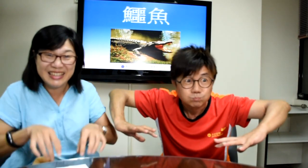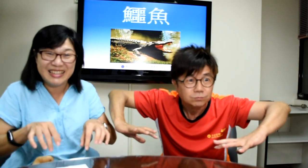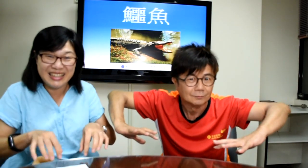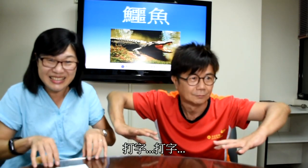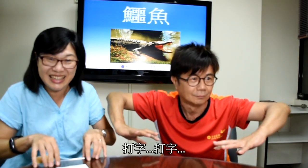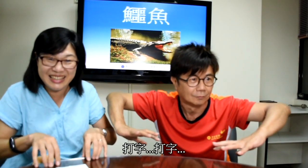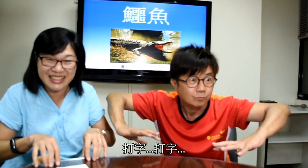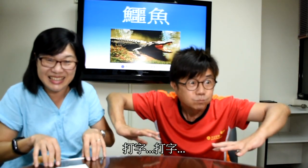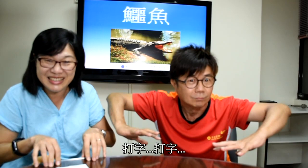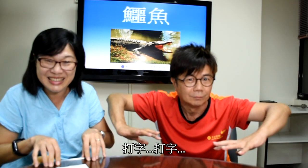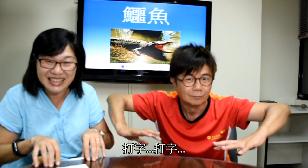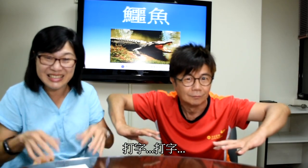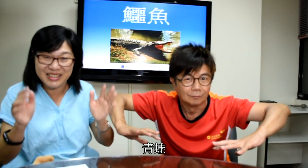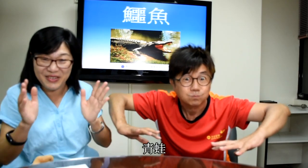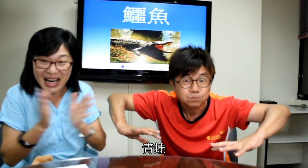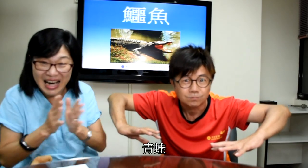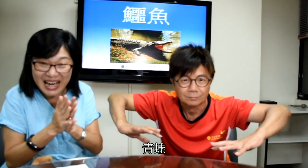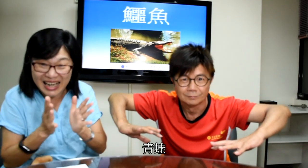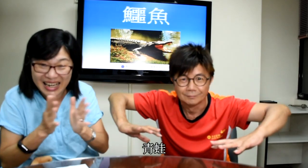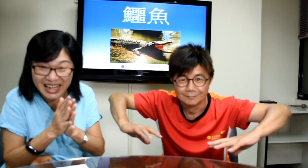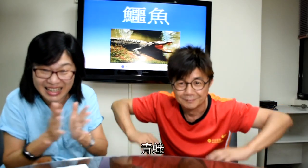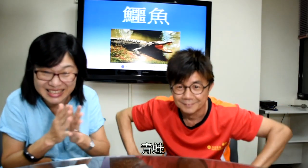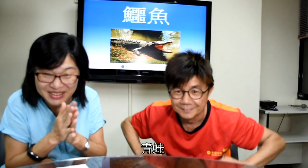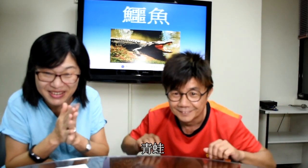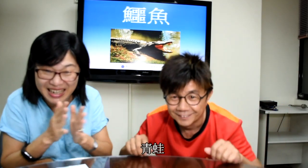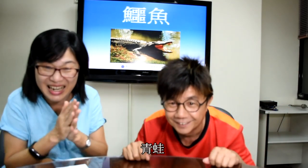快点打字，青蛙。